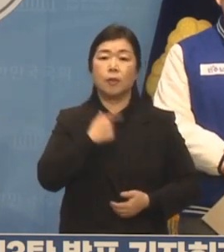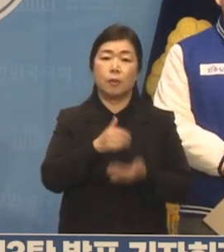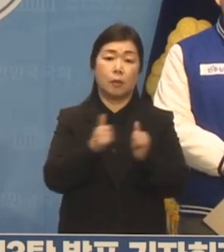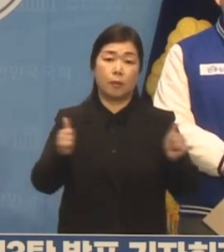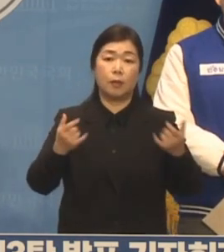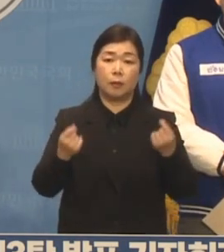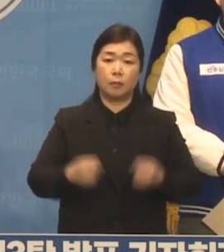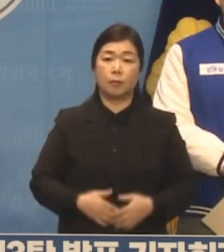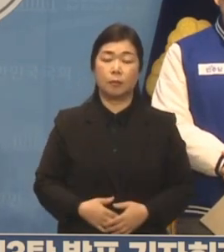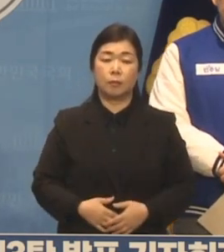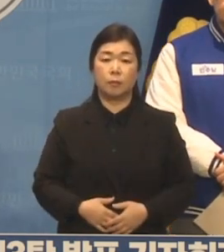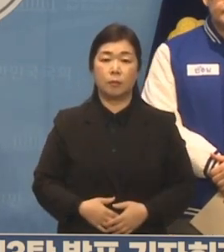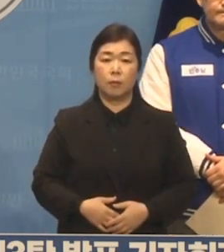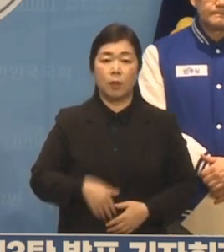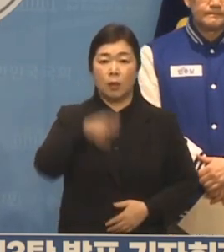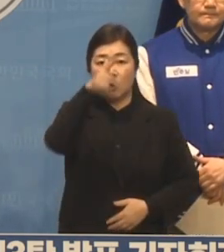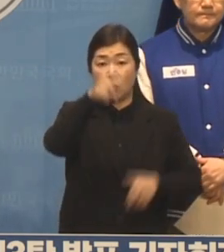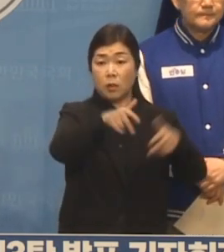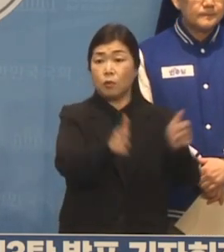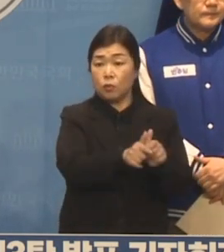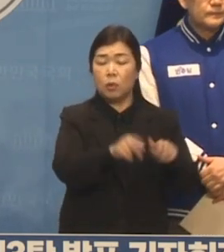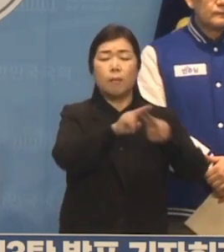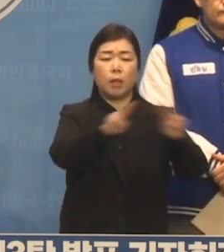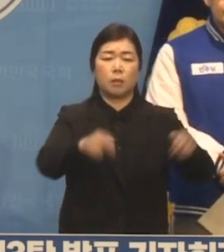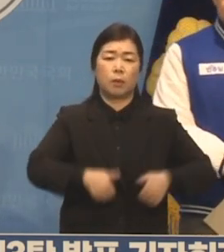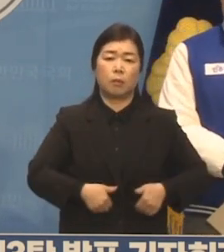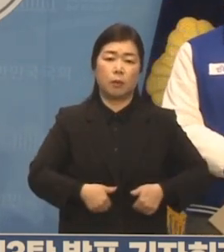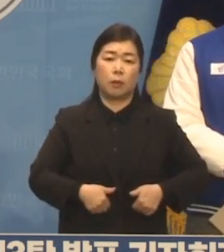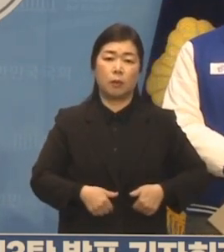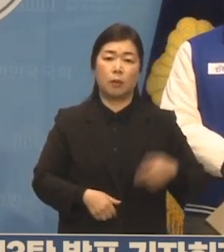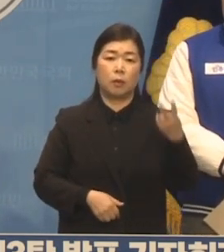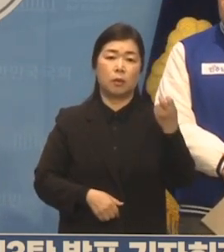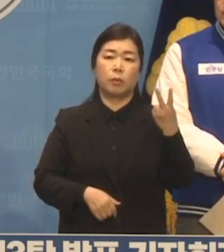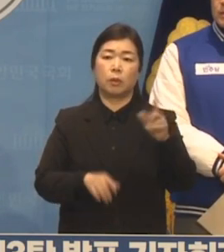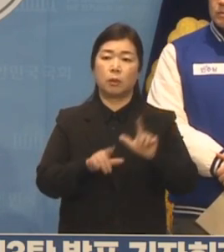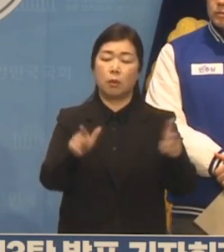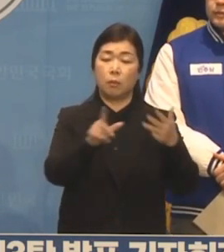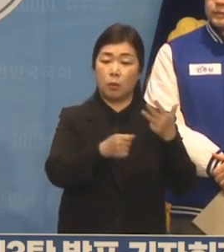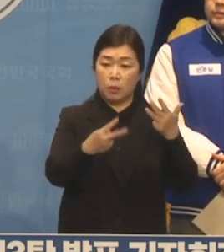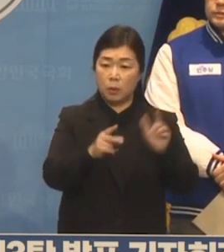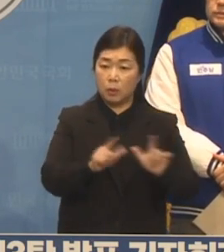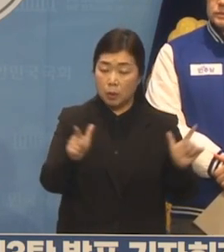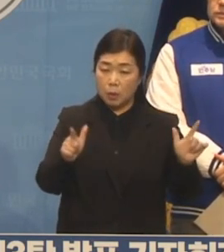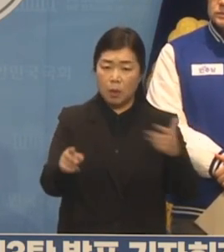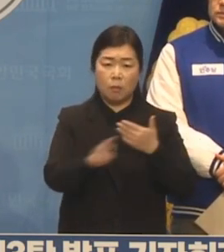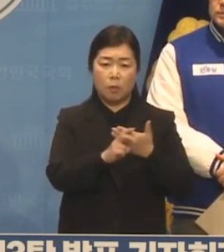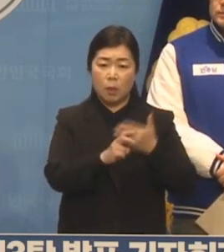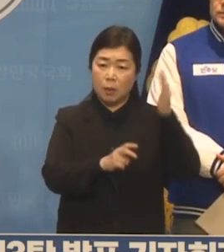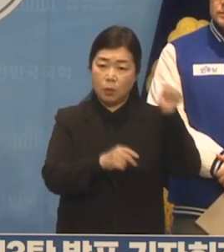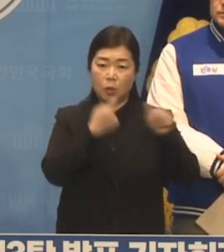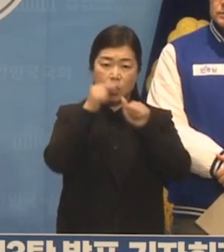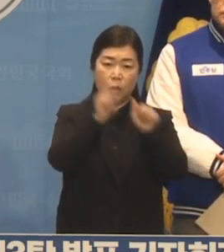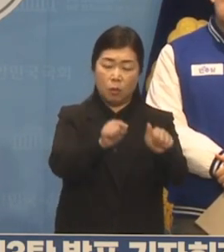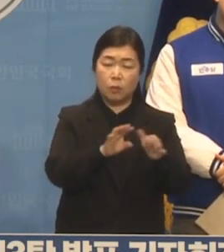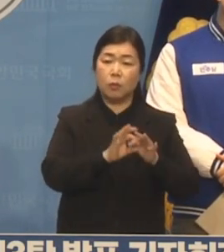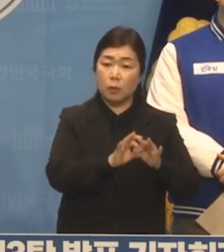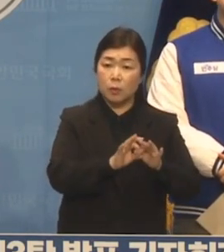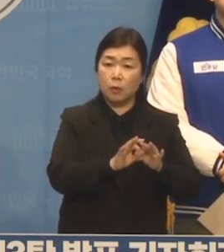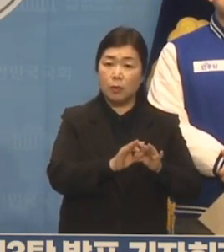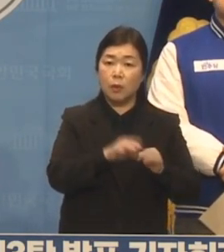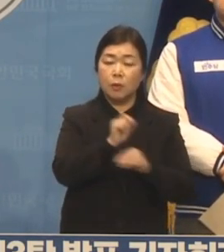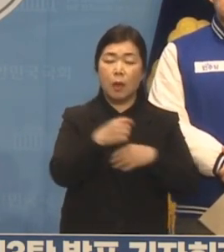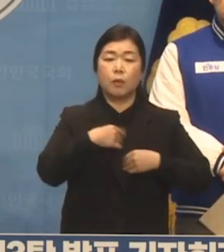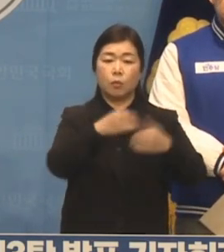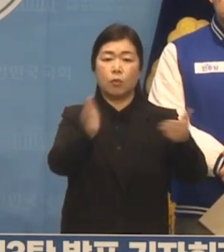경찰국은 폐지돼야 됩니다. 2022년 8월 2일 윤석열 정부는 위법한 대통령령을 통해 행정안전부